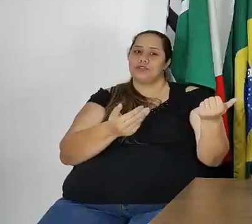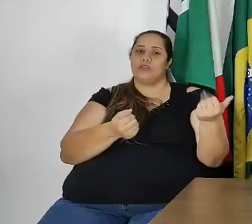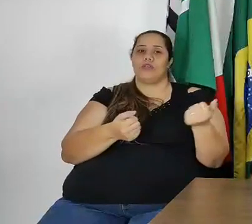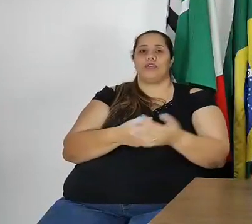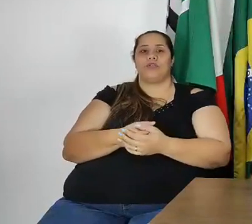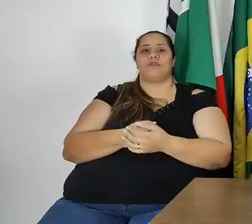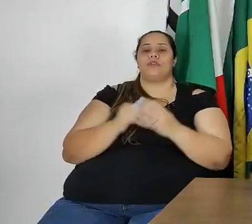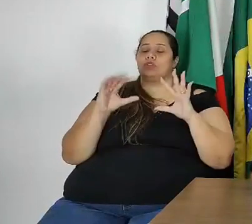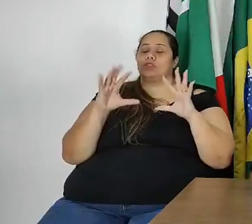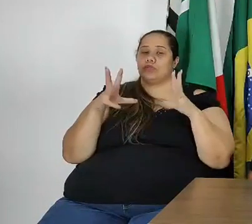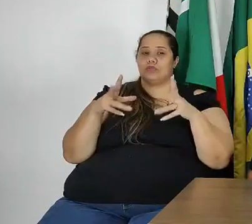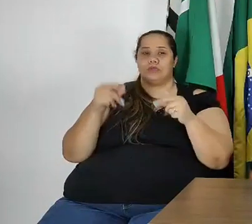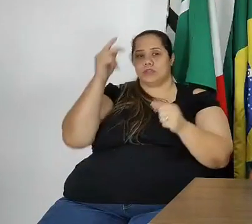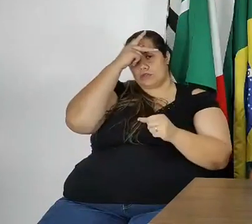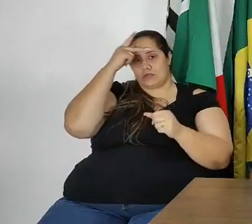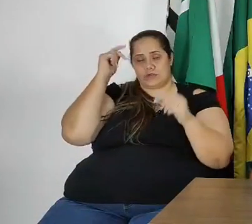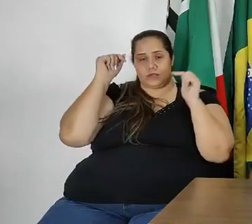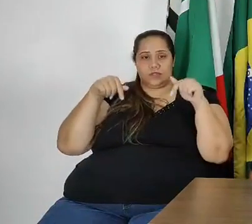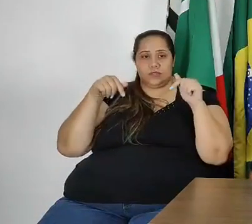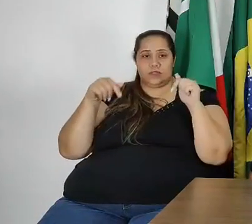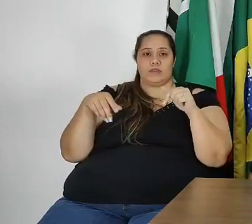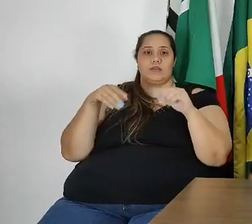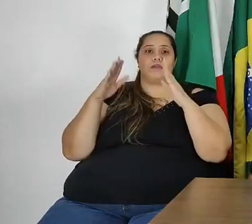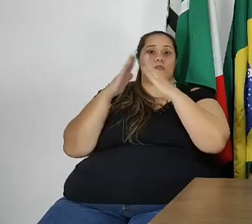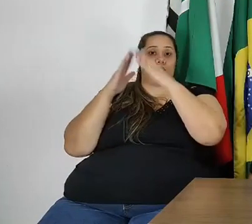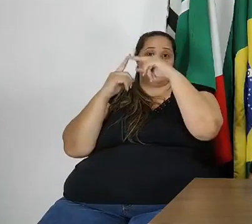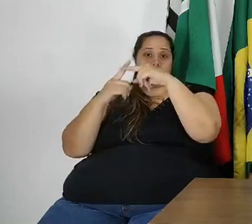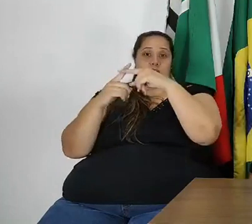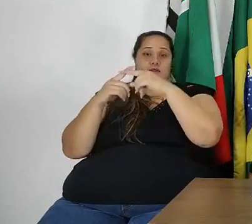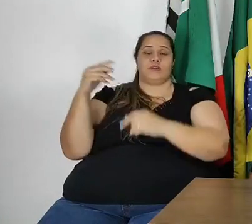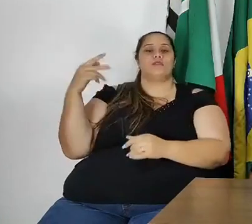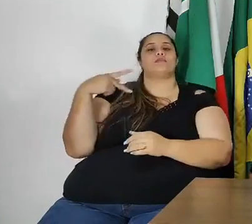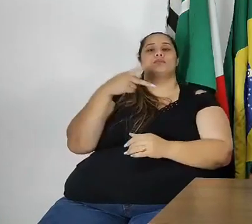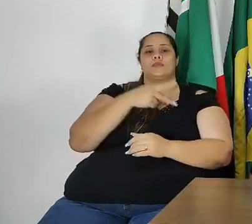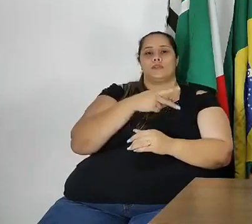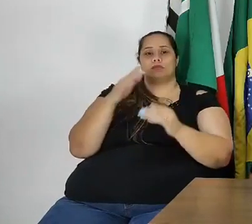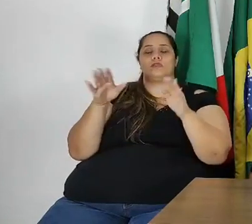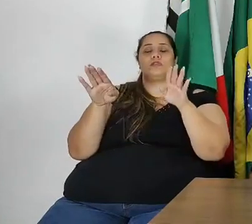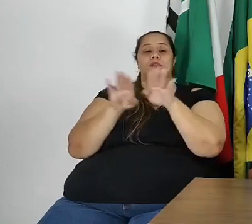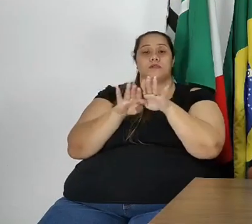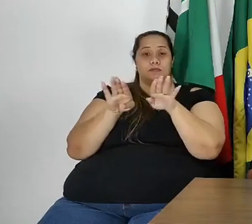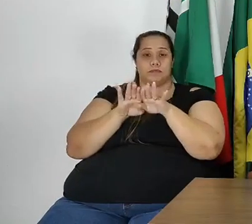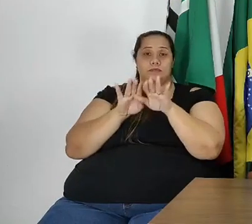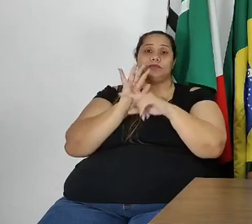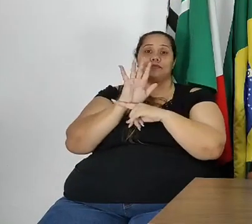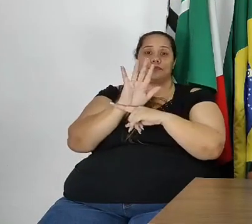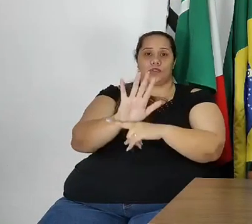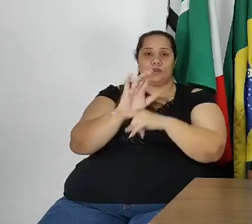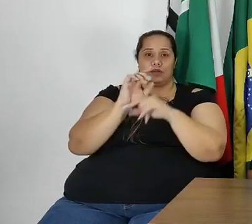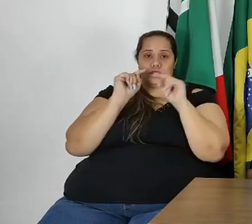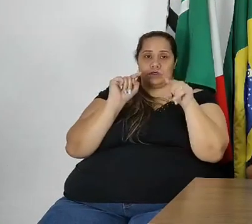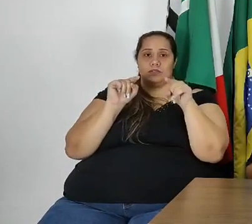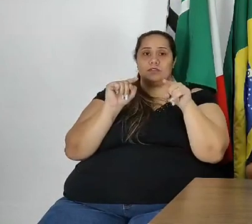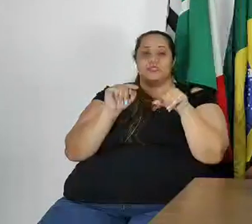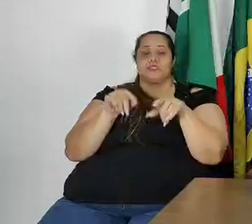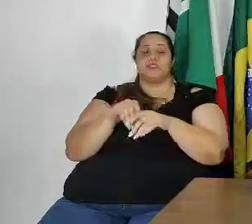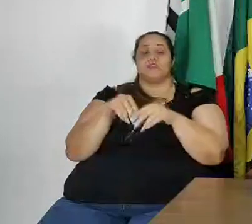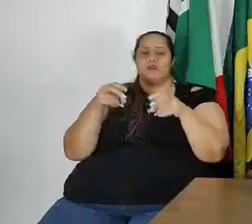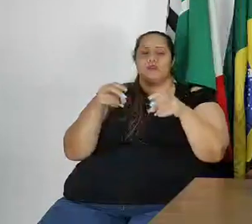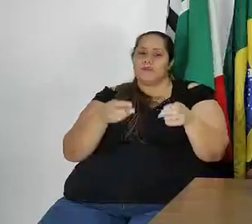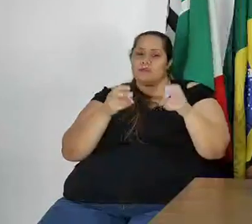líderes em geral. O pastor está aqui para isso. Se você sente dificuldade, está percebendo, quanto